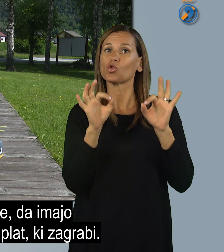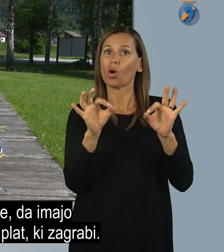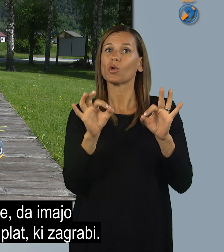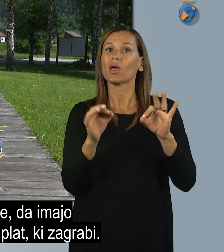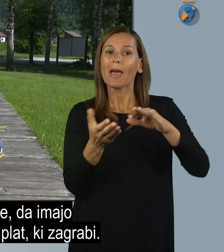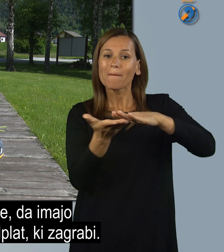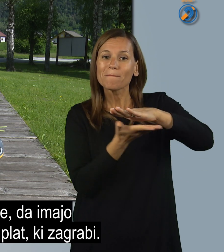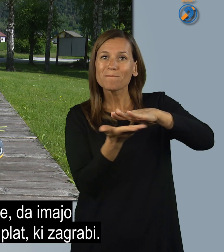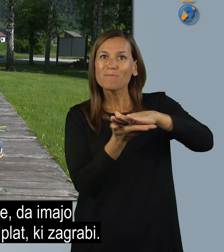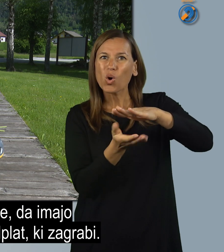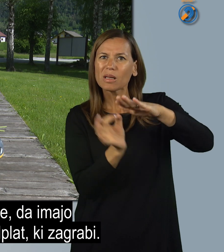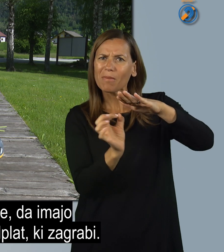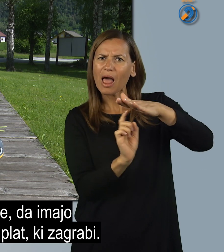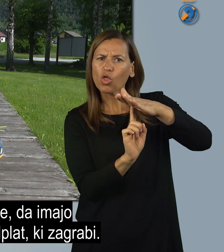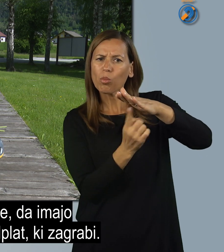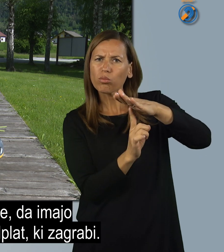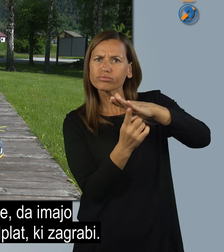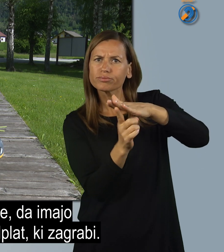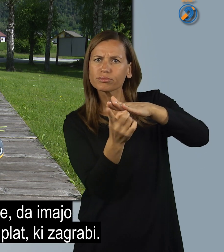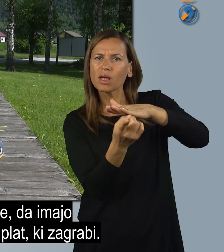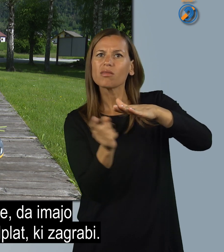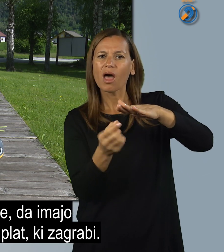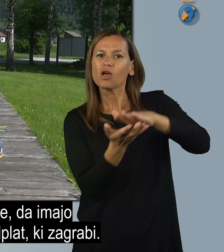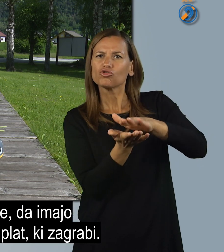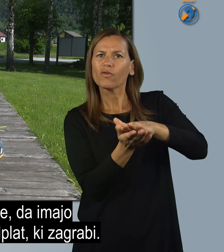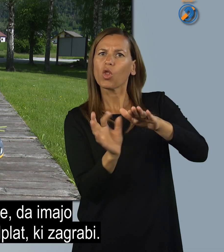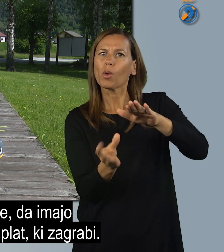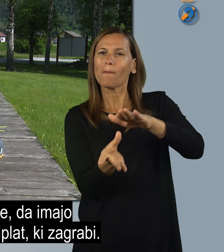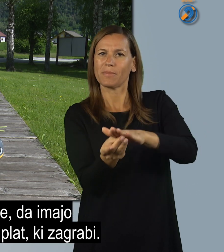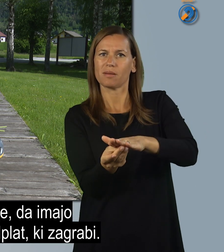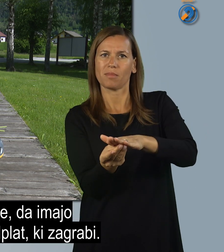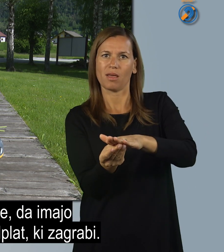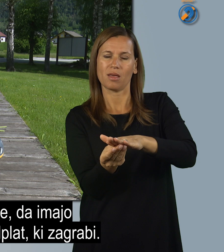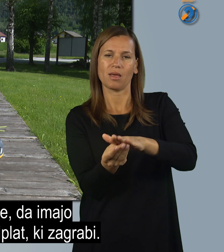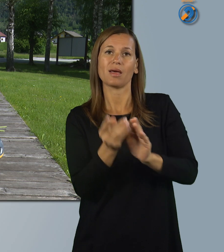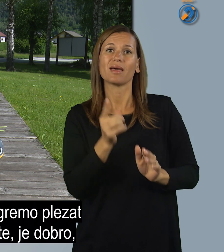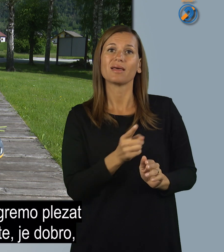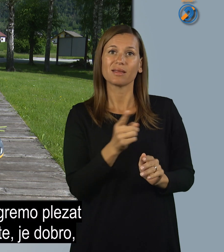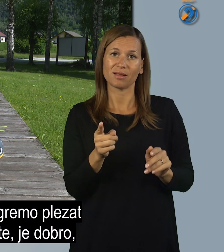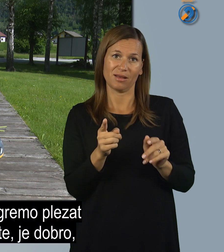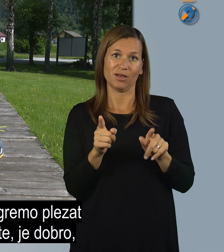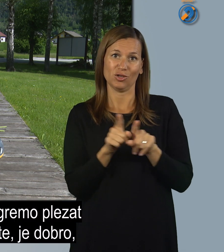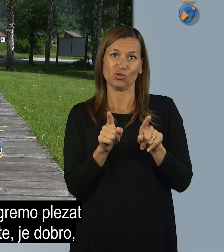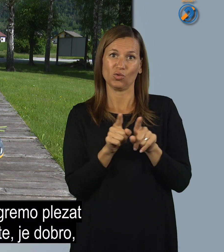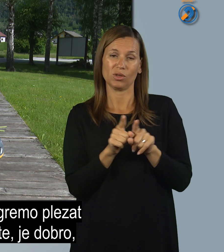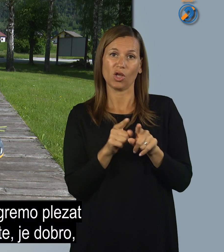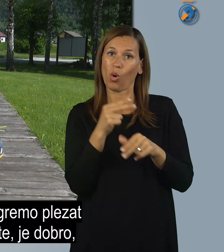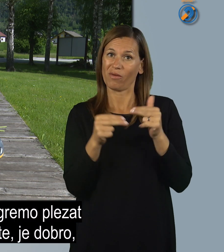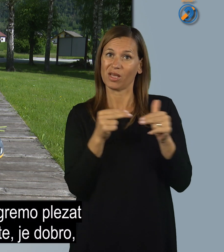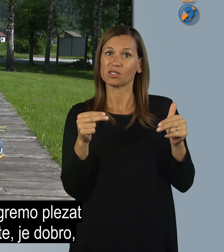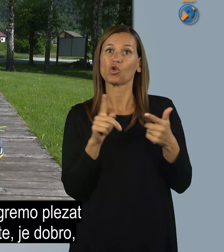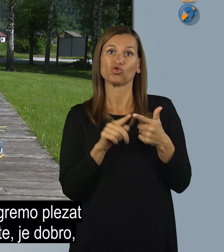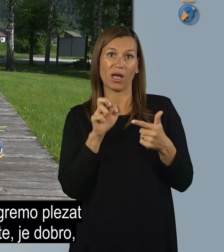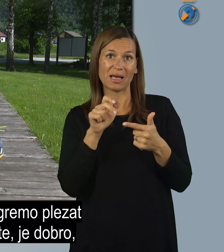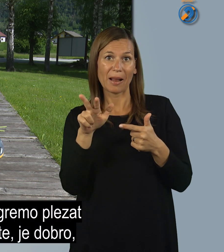profiliran podplat, da ta čevelj zagrabi. In pa ne nazadnje, vsekakor tudi,